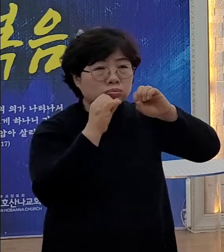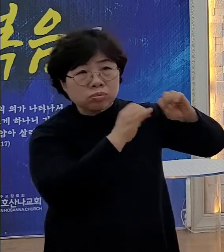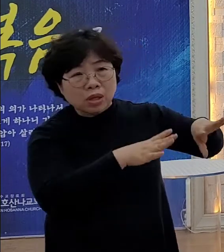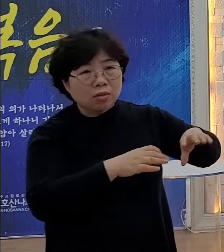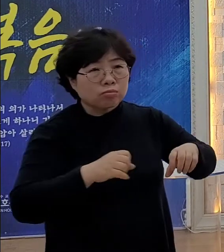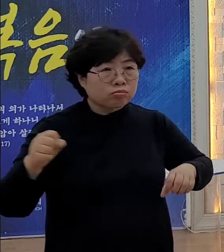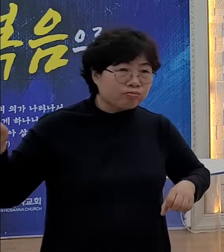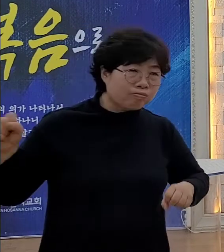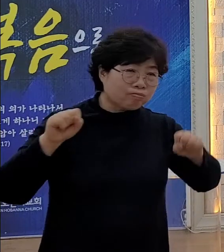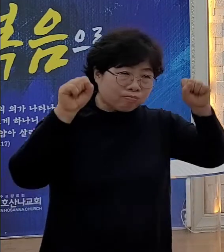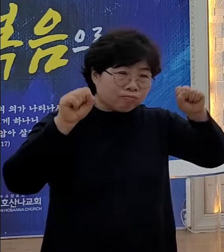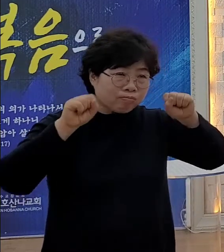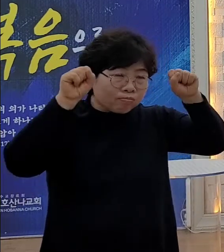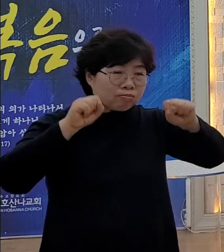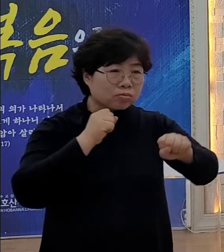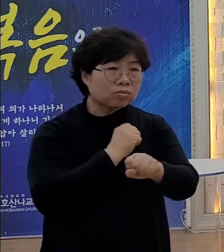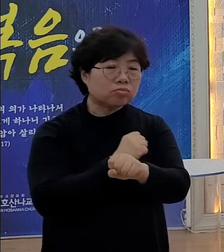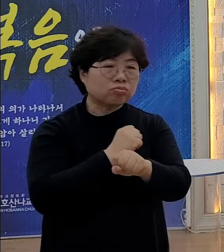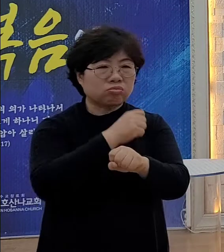테니스를 치고 있는 거예요.